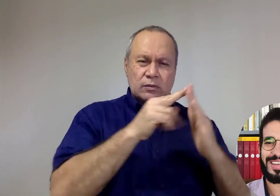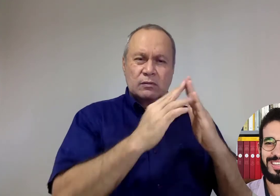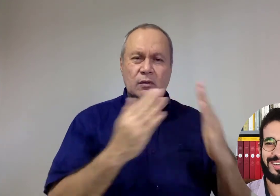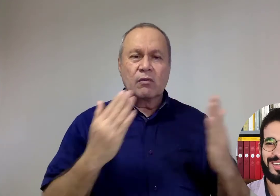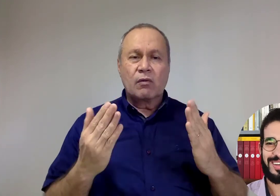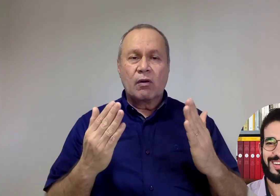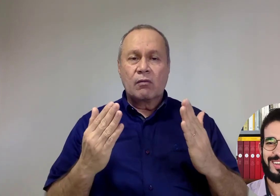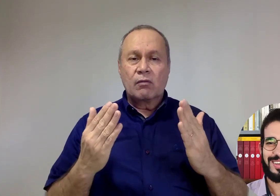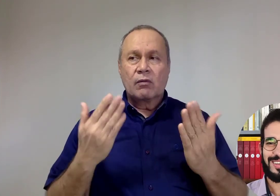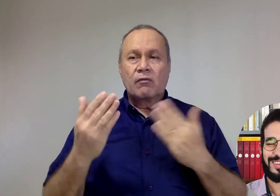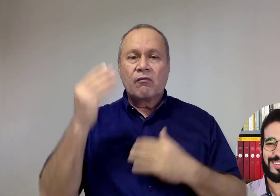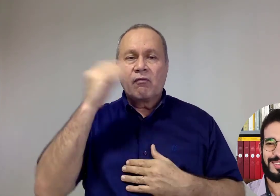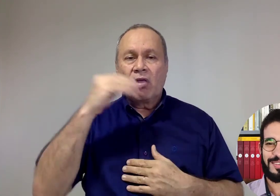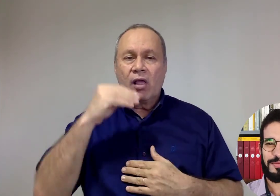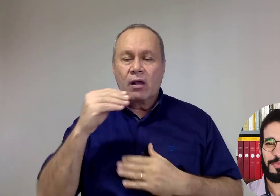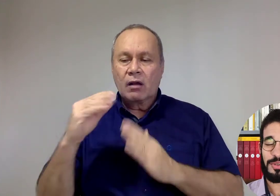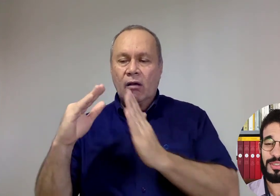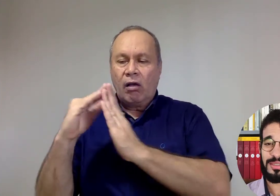casa na areia,